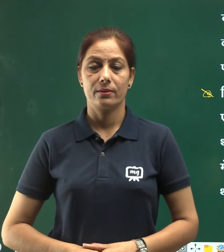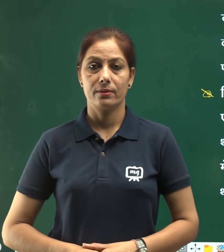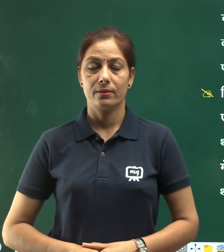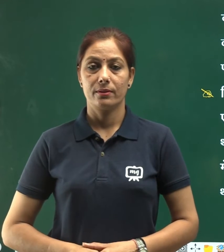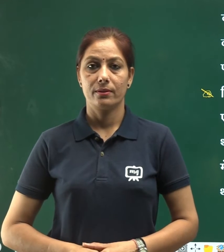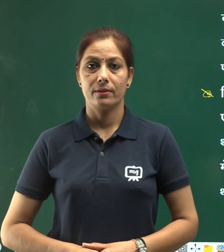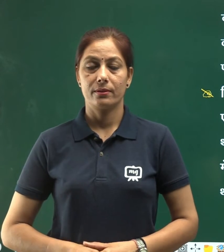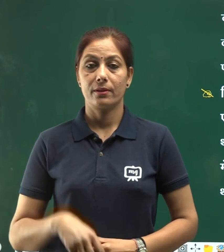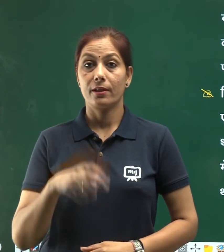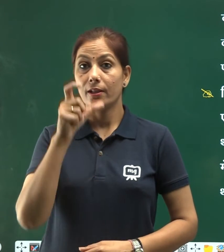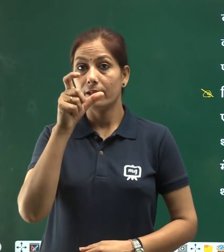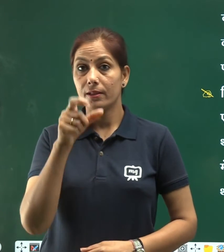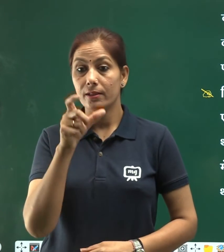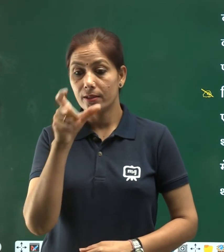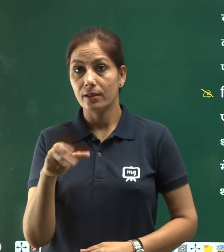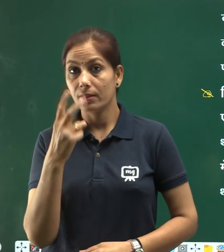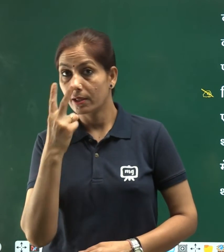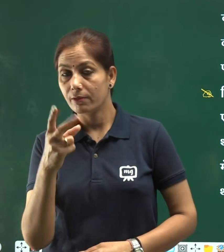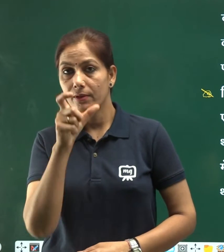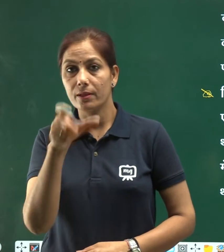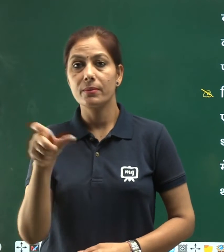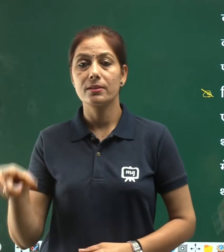दर्शक नहीं पहचान पाते।